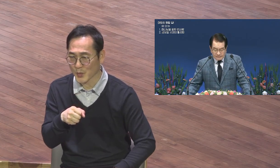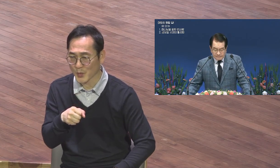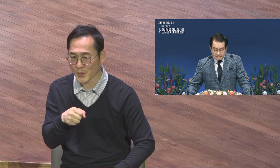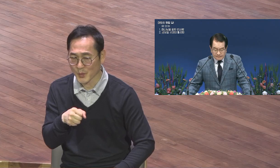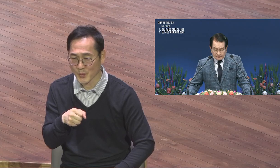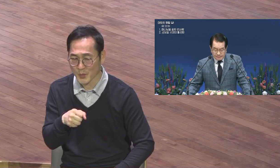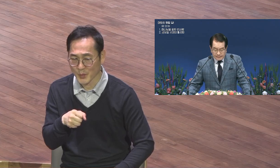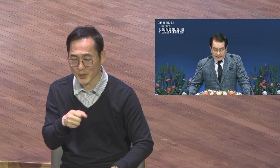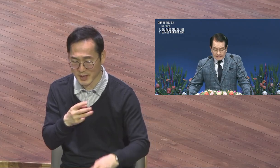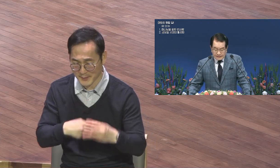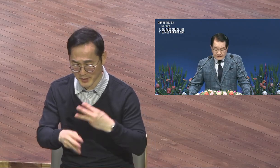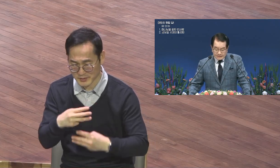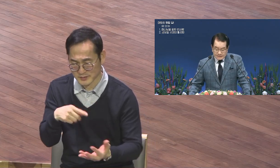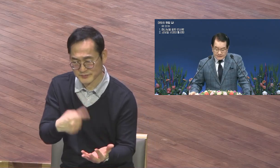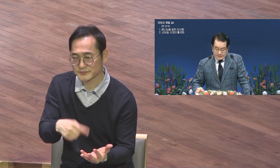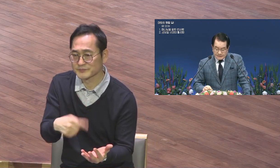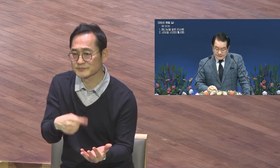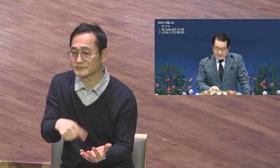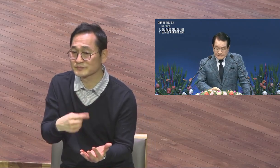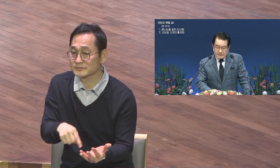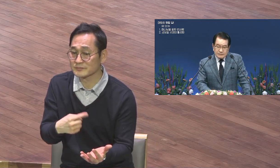기회다.